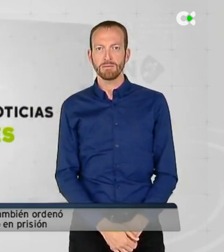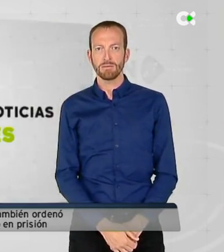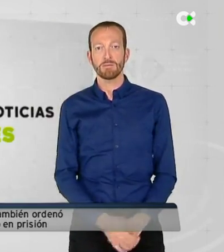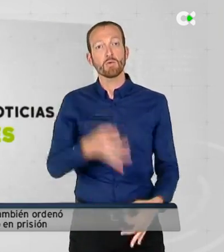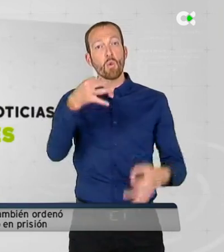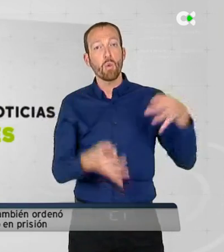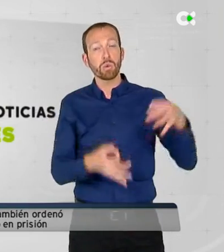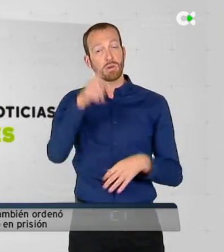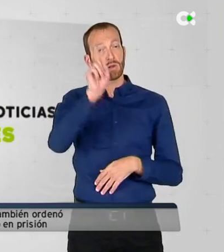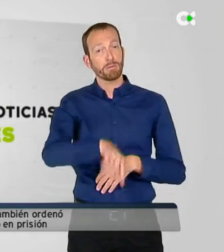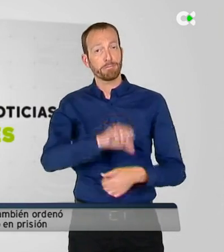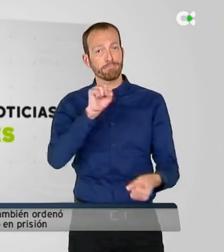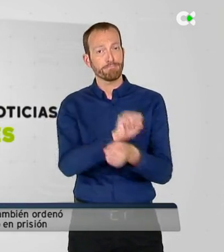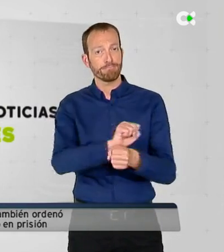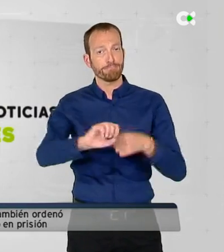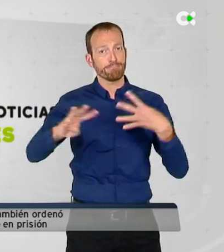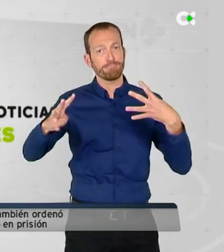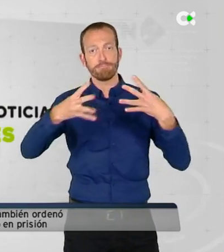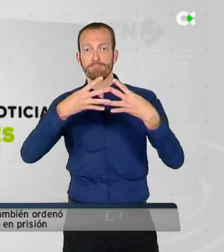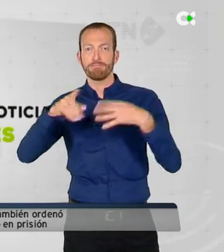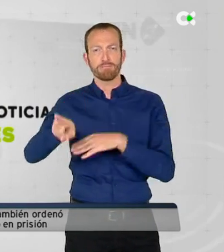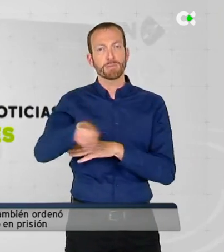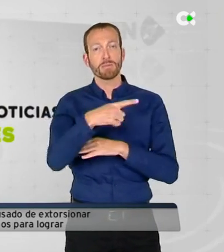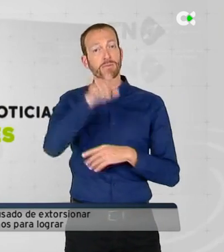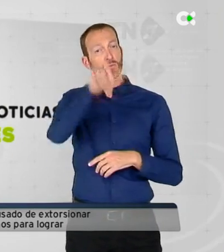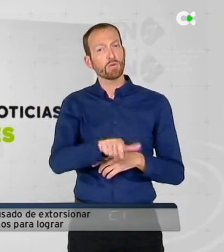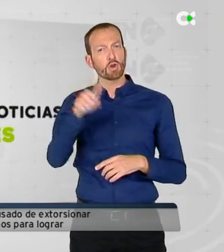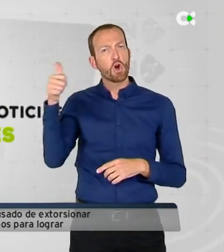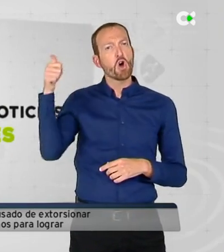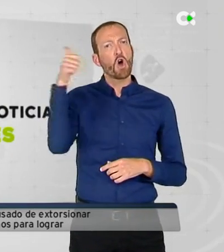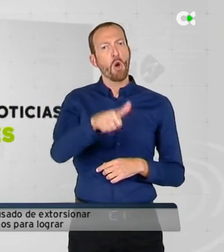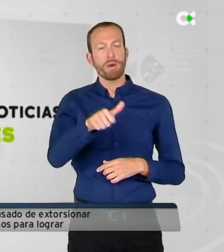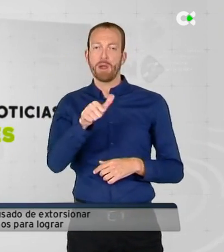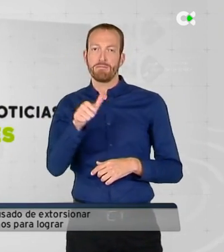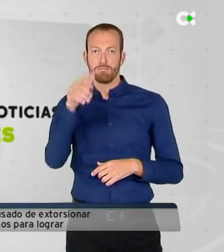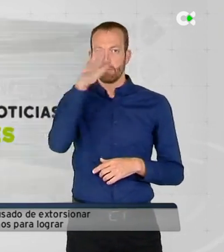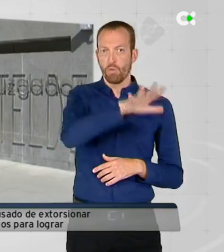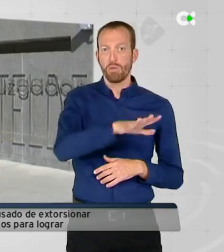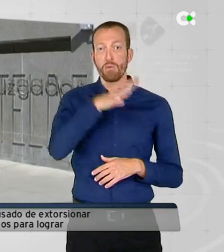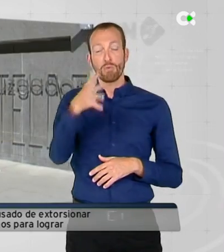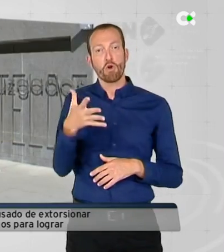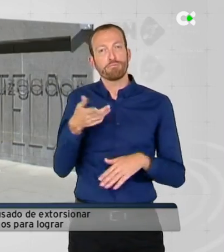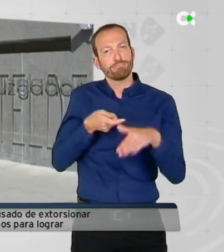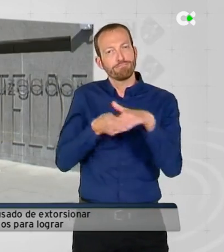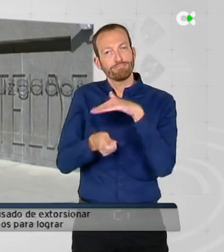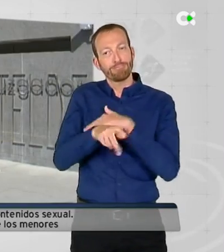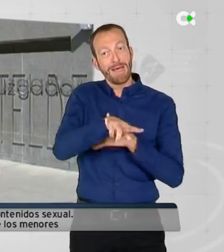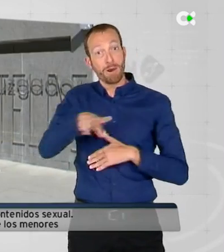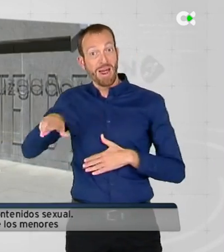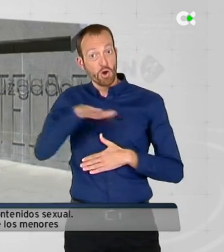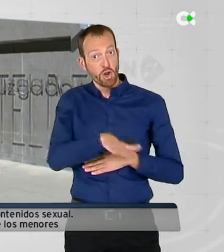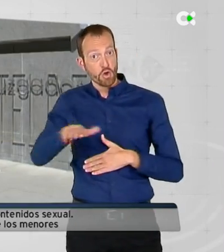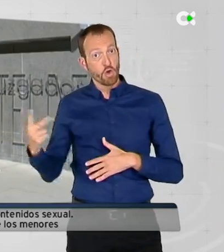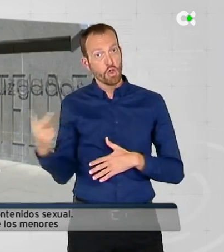La justicia también ordenó el ingreso en prisión de otro hombre acusado de extorsionar a dos hermanos para lograr